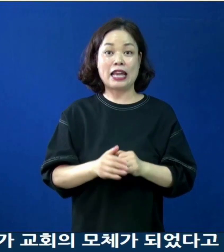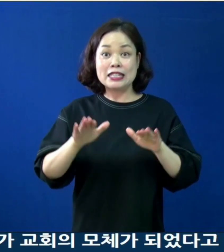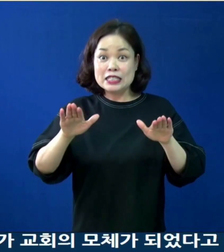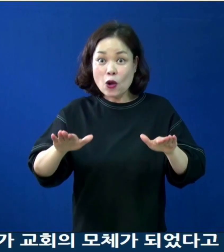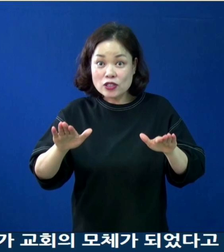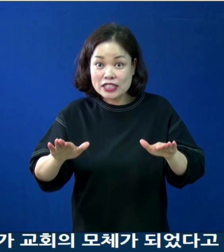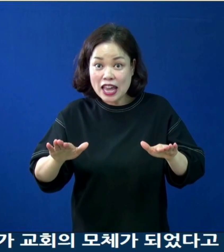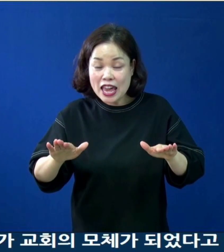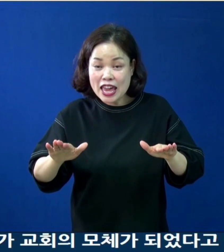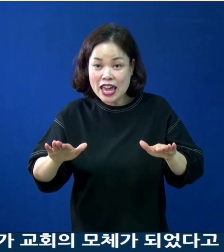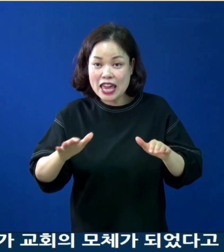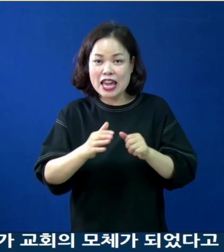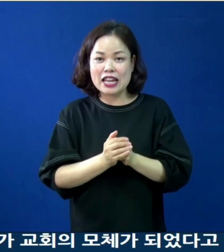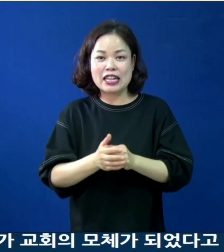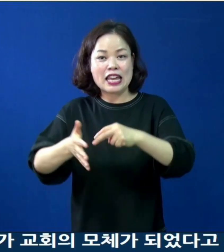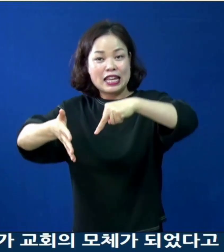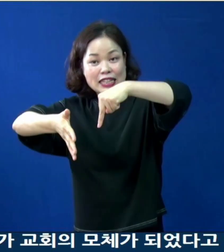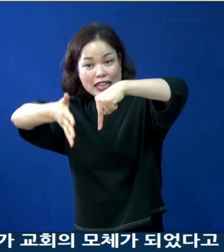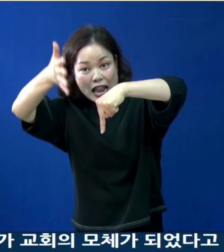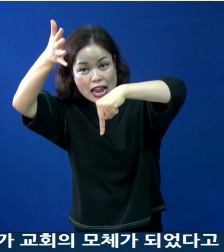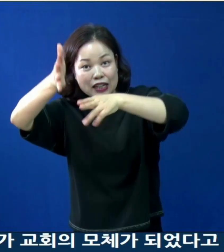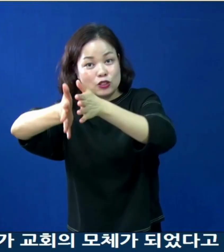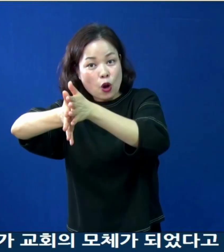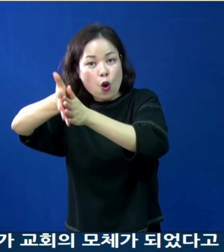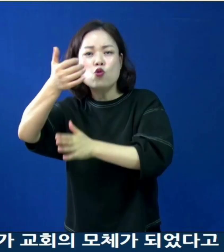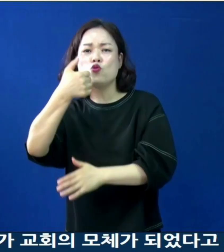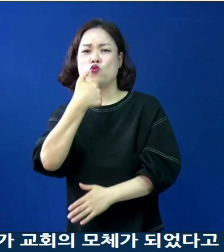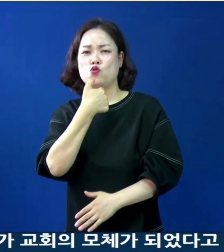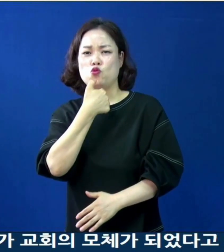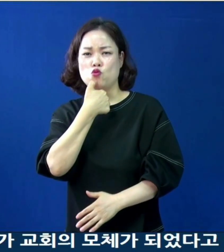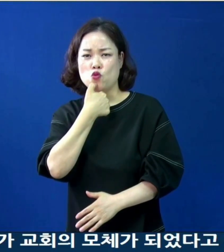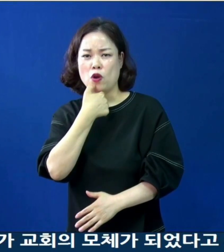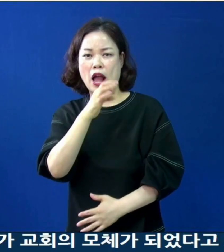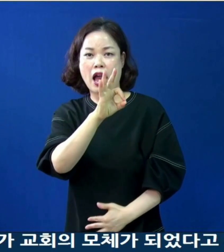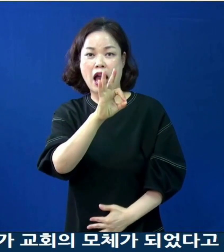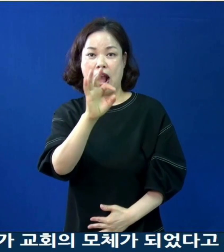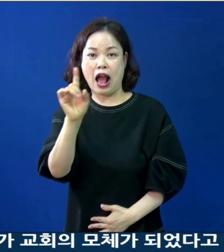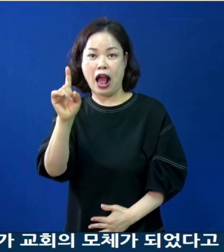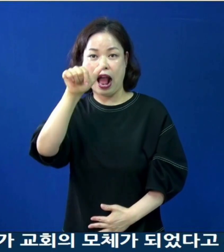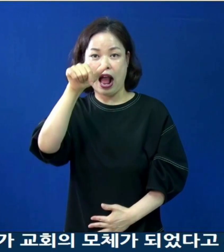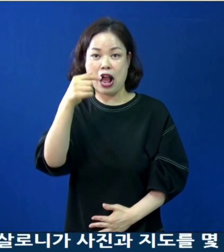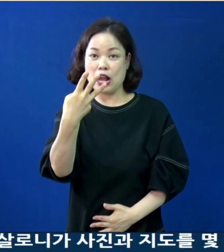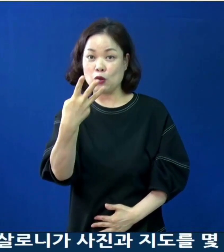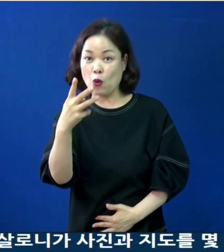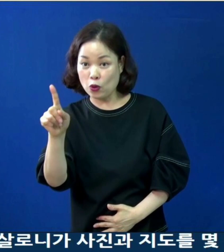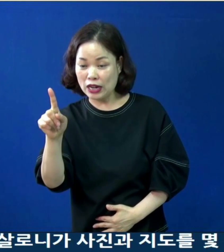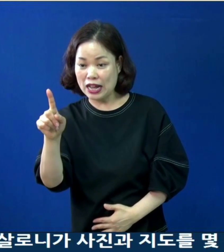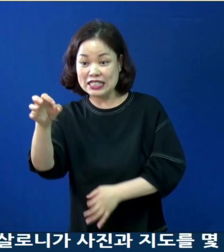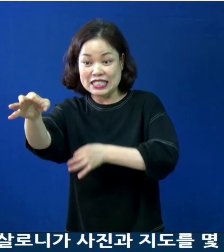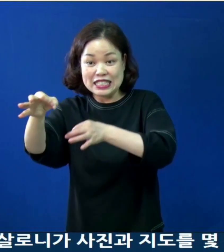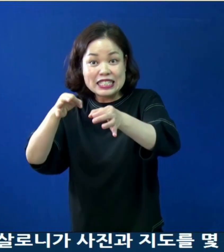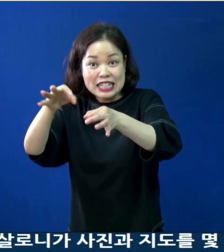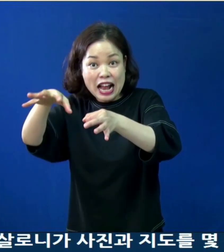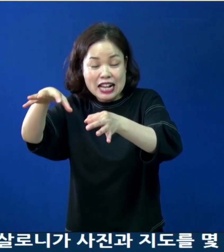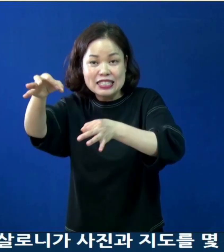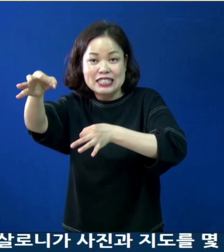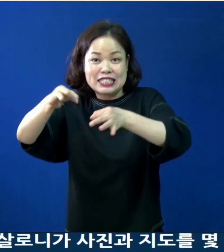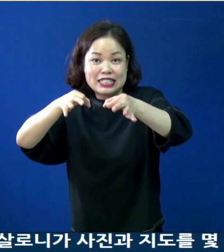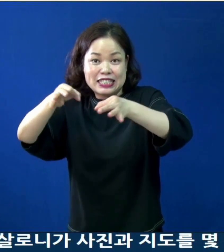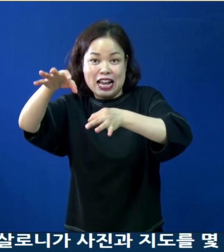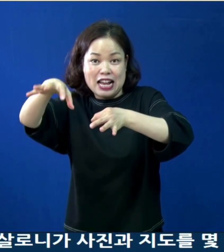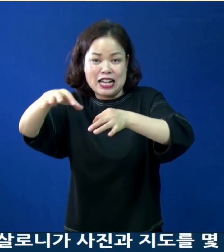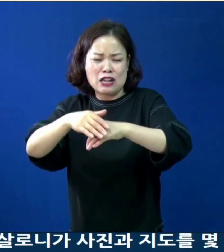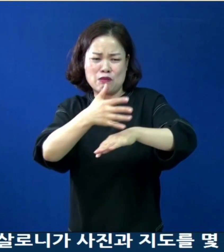현재 있는 데살로니가의 로마 아고라는 시장입니다. 이게 저자 나오죠, 저자 시장. 저기